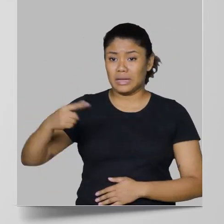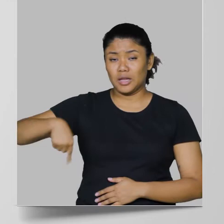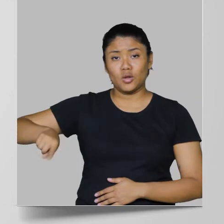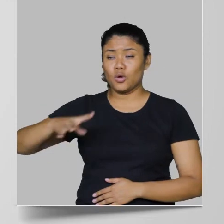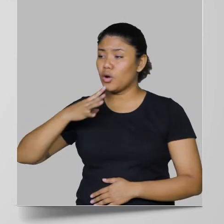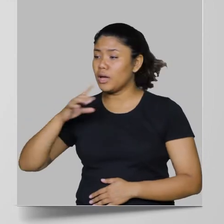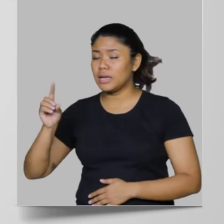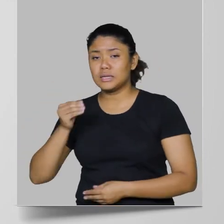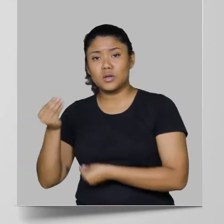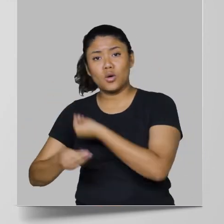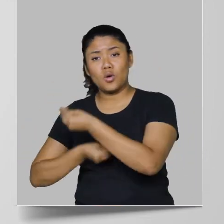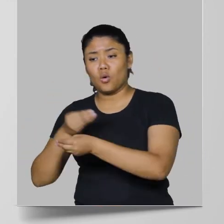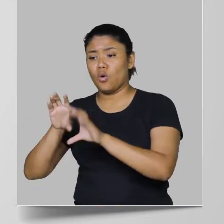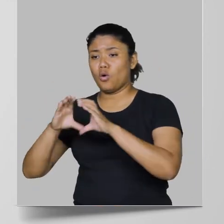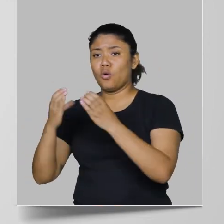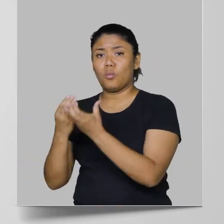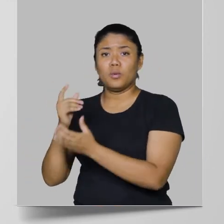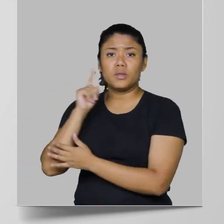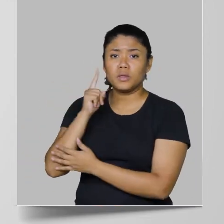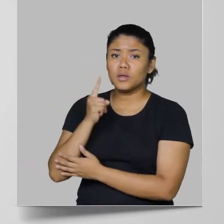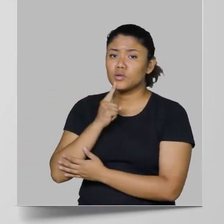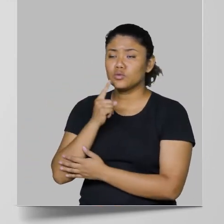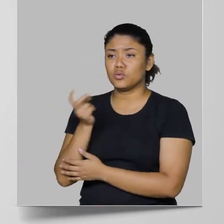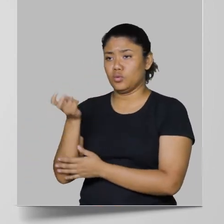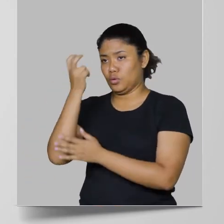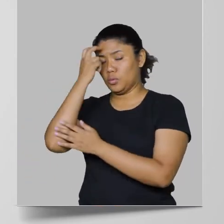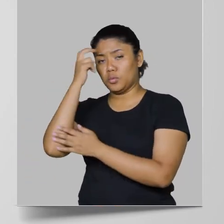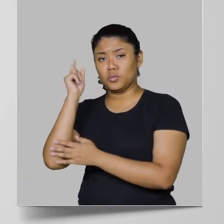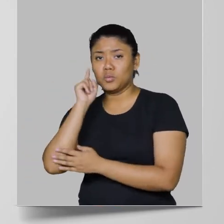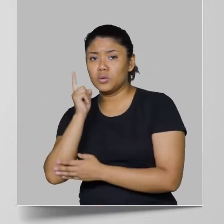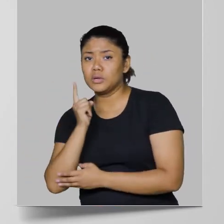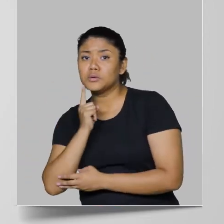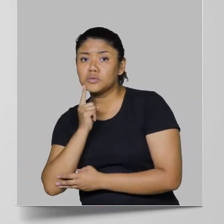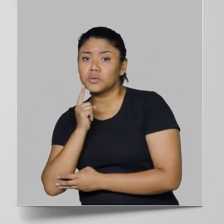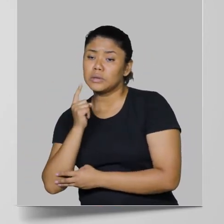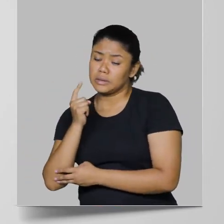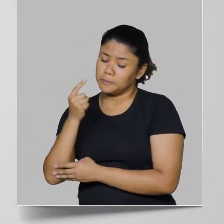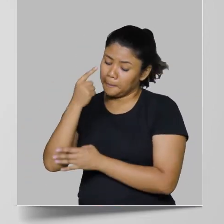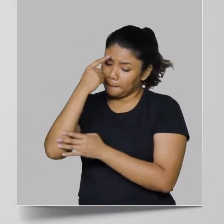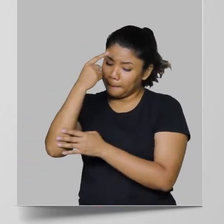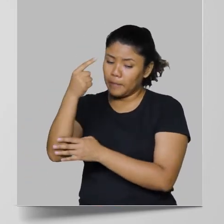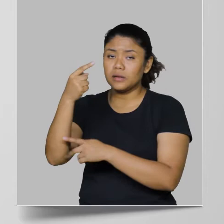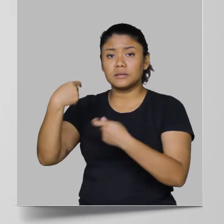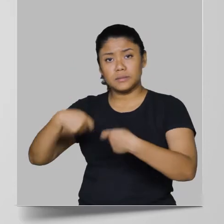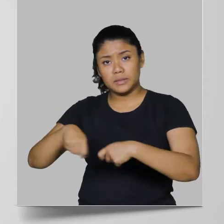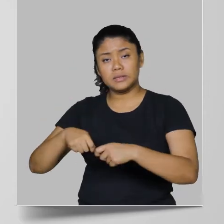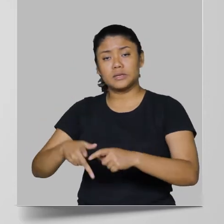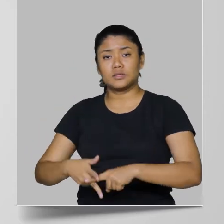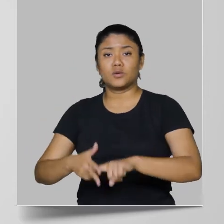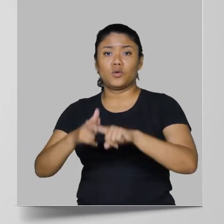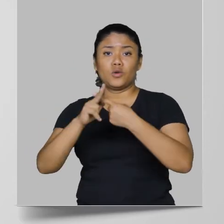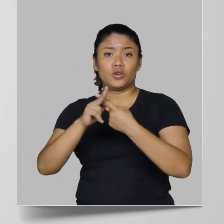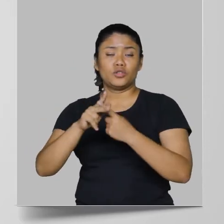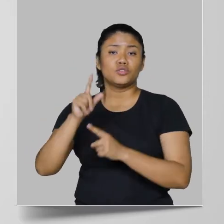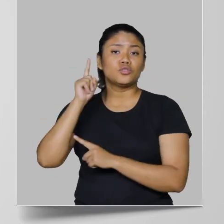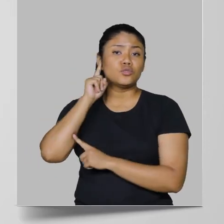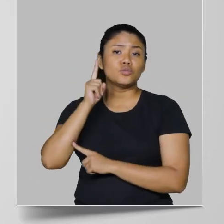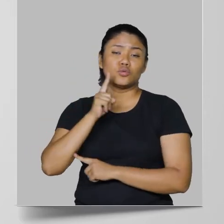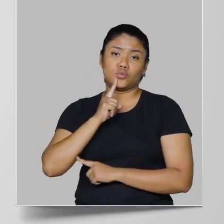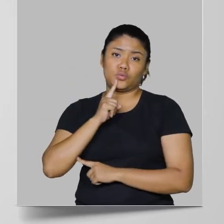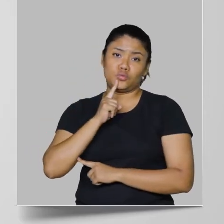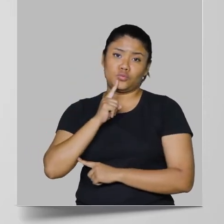comunidades que não conhece, que não está acostumado. Então, assim, de vez em